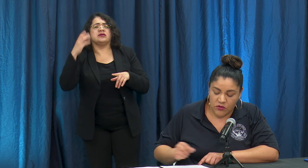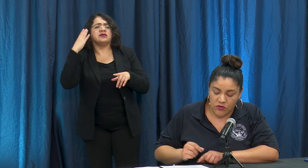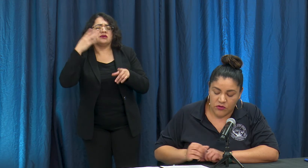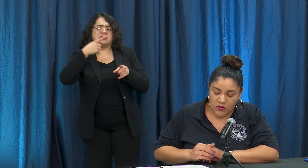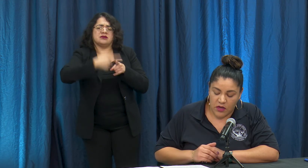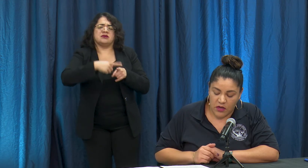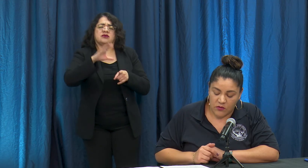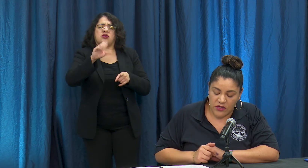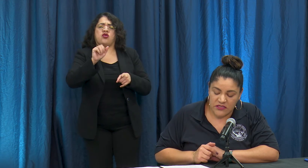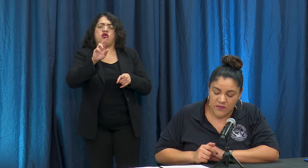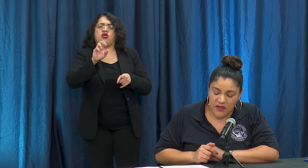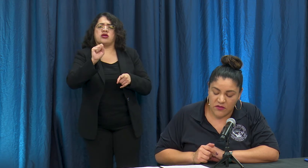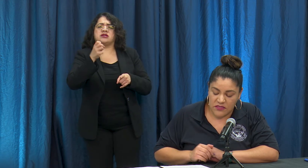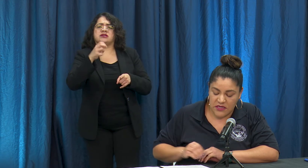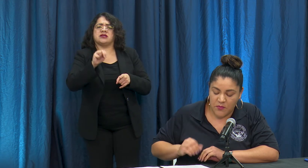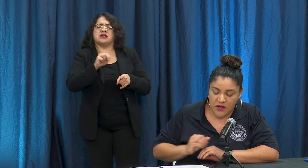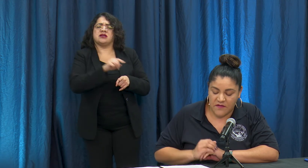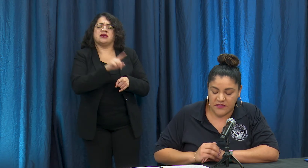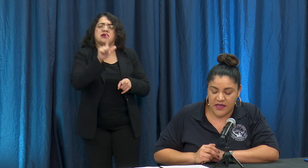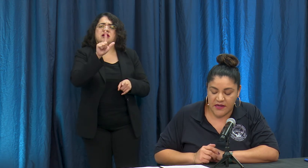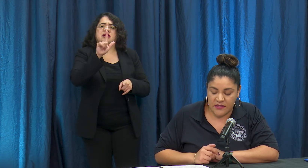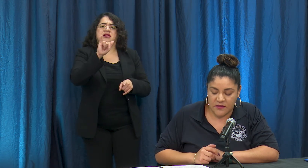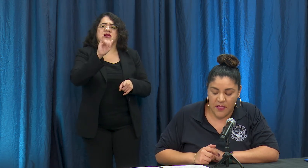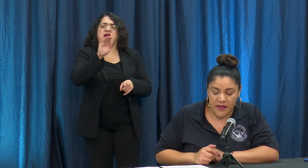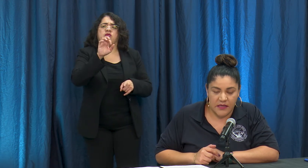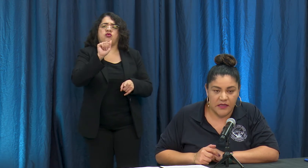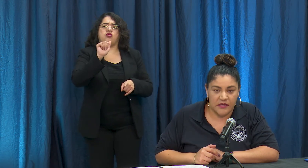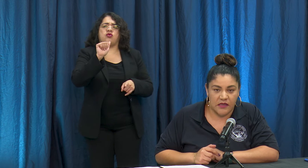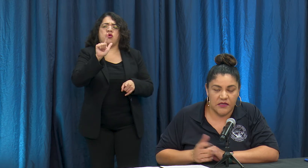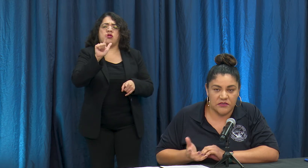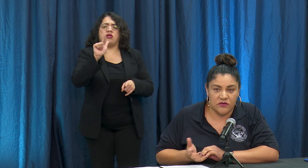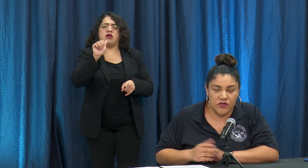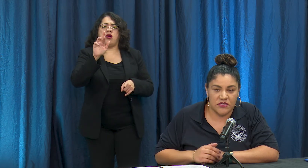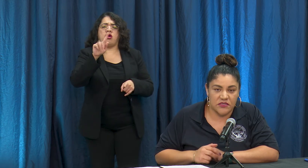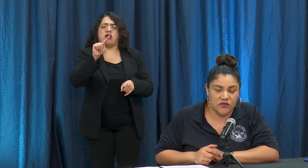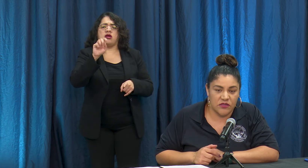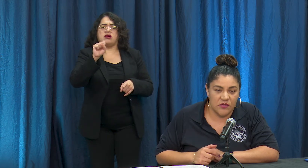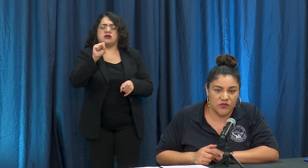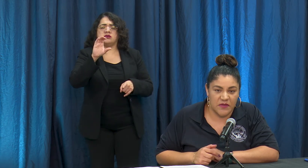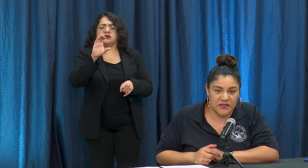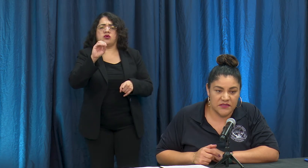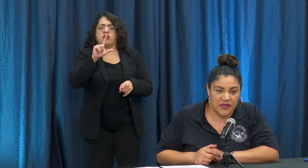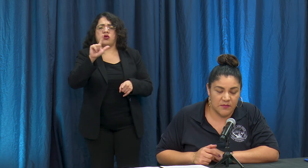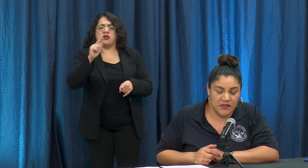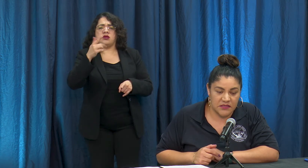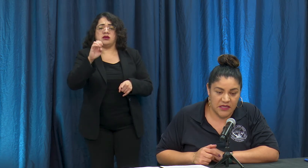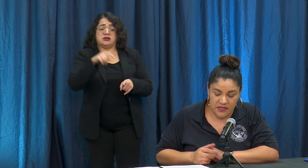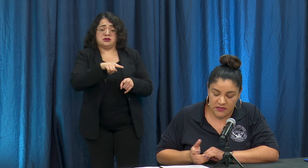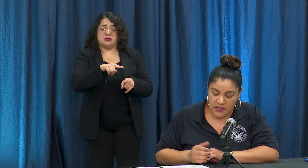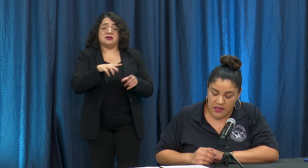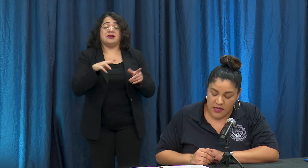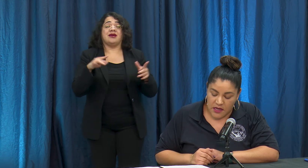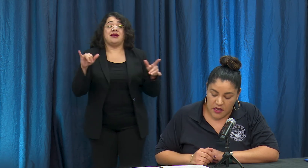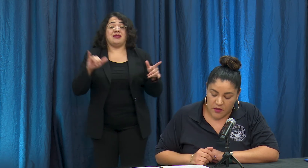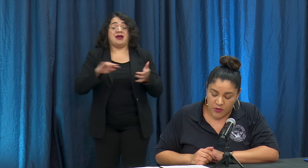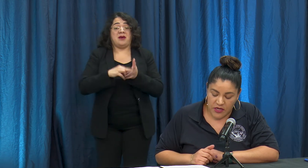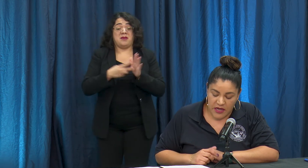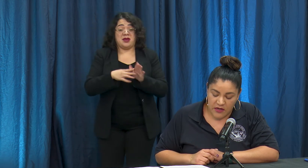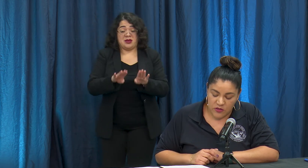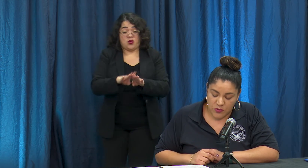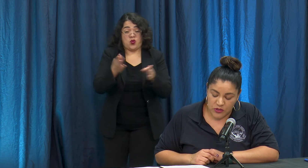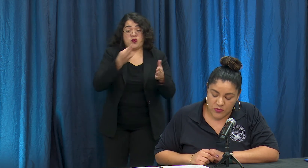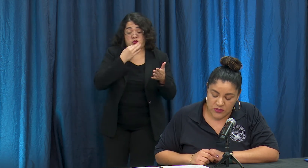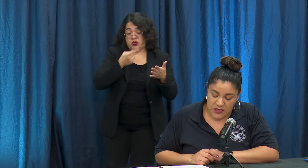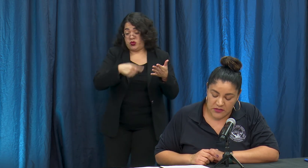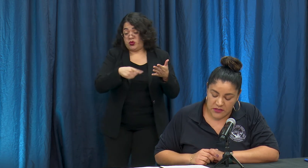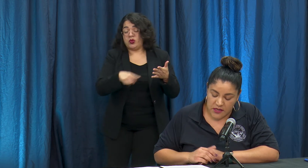sitio con un estimado de 100 pruebas diarias y con ese sitio tenemos más detalles por llegar